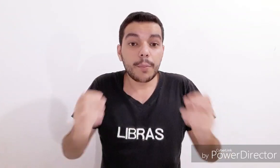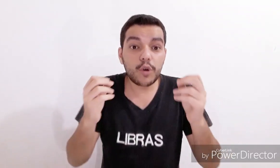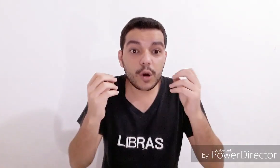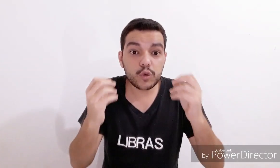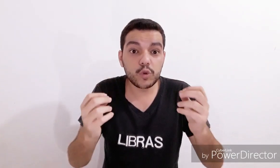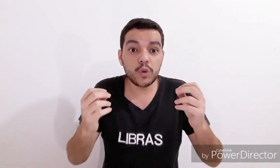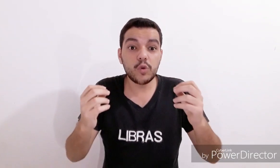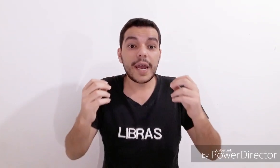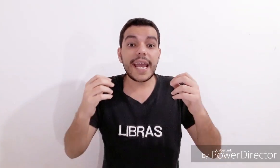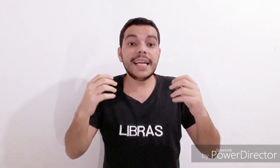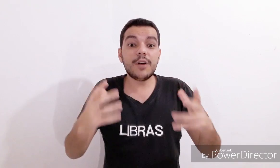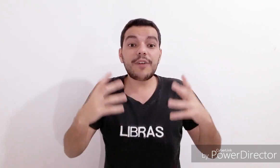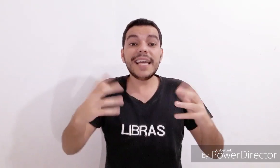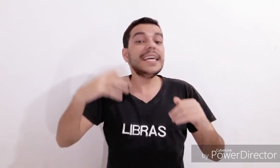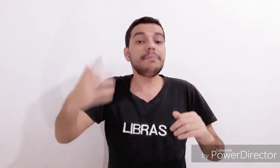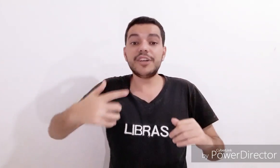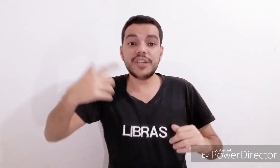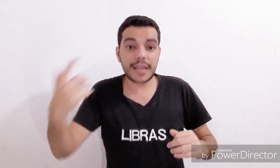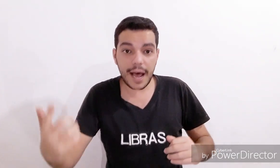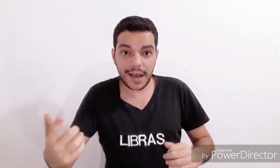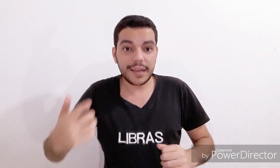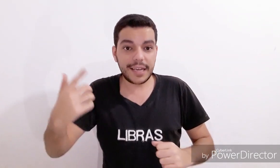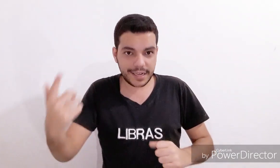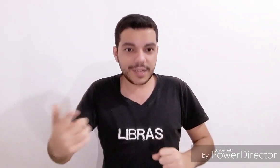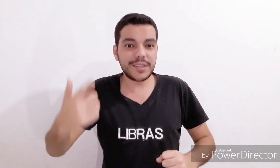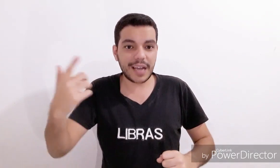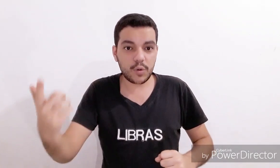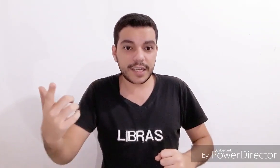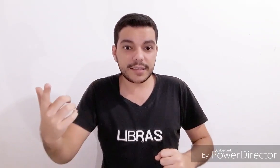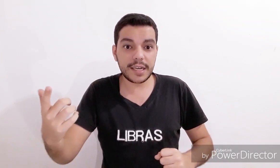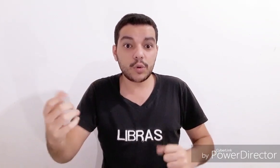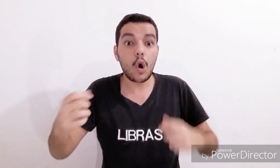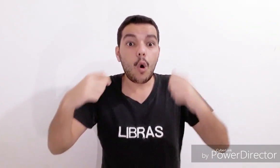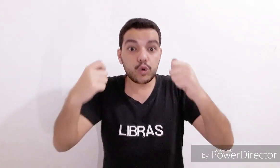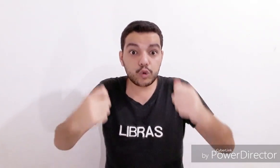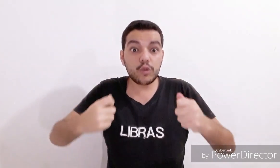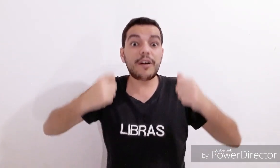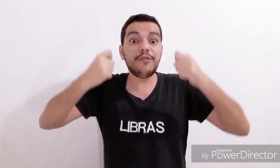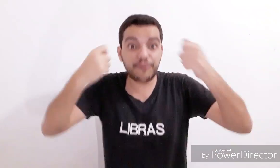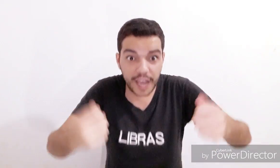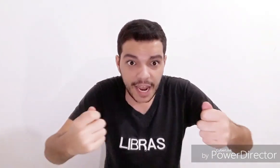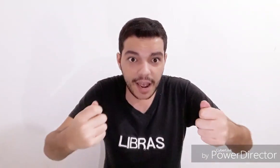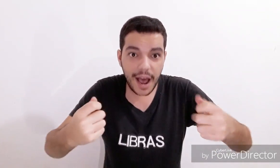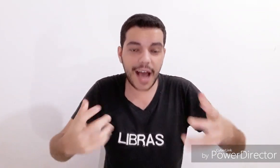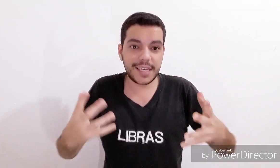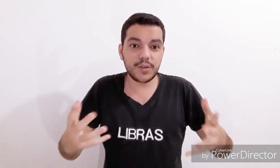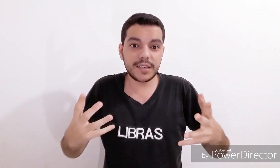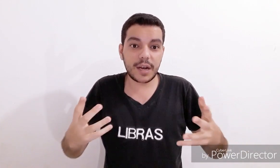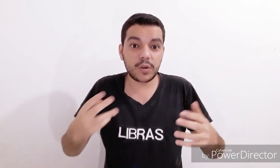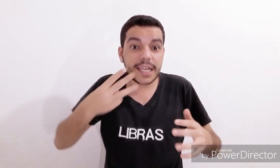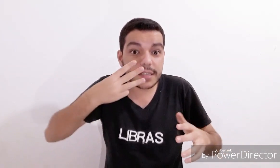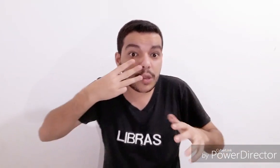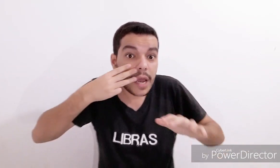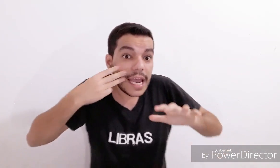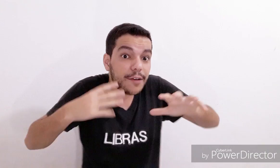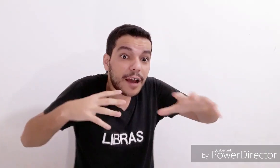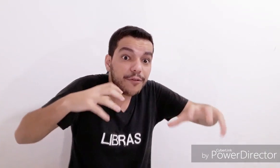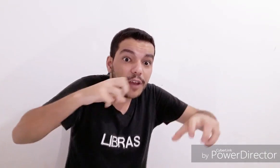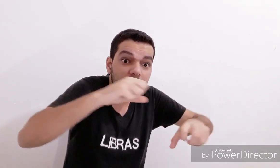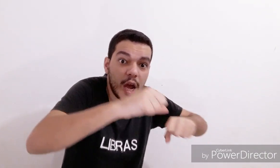Porque o surdo, ele não vai imaginar que aquilo está acontecendo. O surdo vai ver aquilo que está acontecendo. Ele vai ver